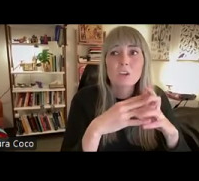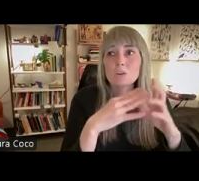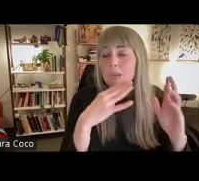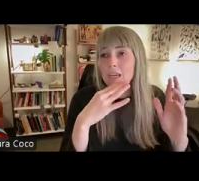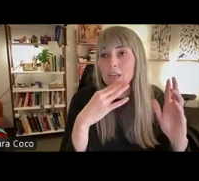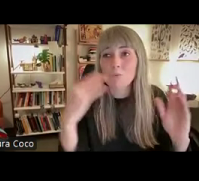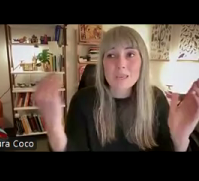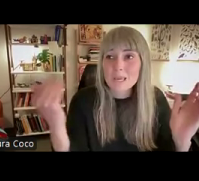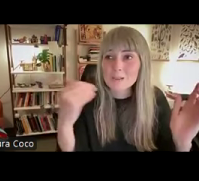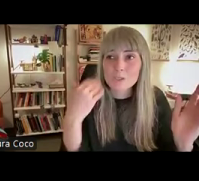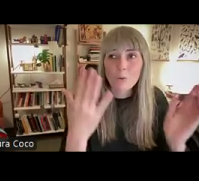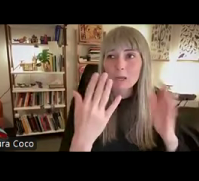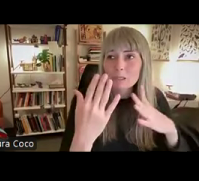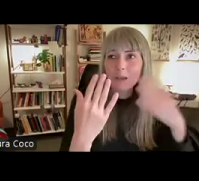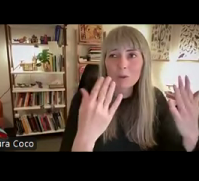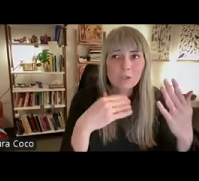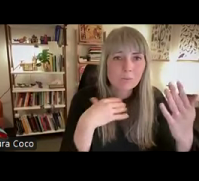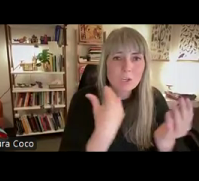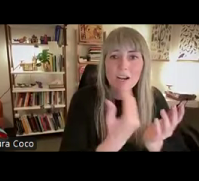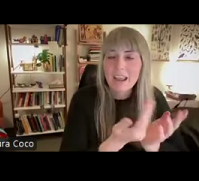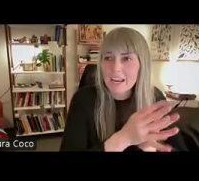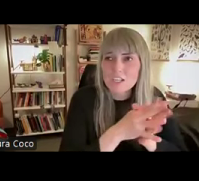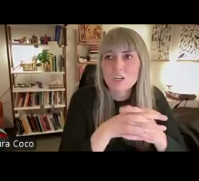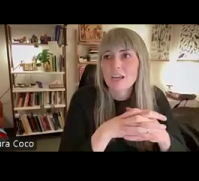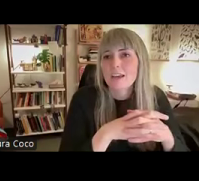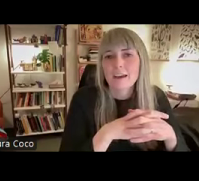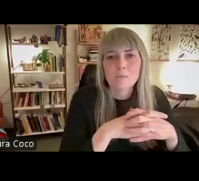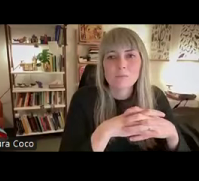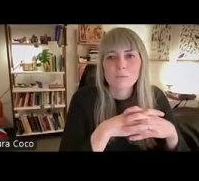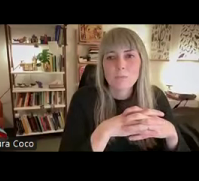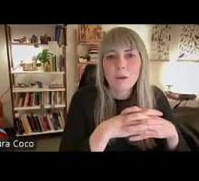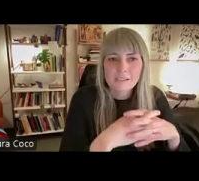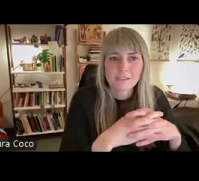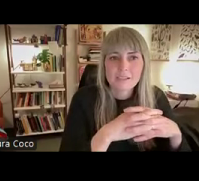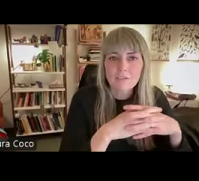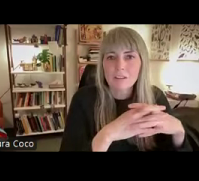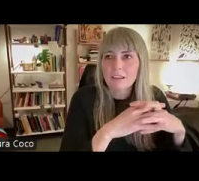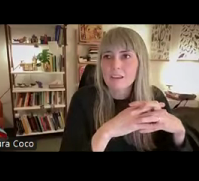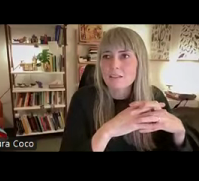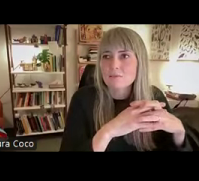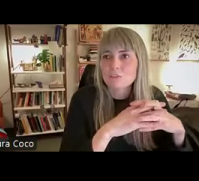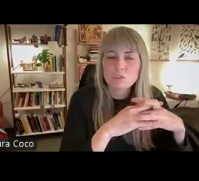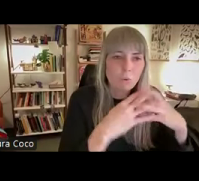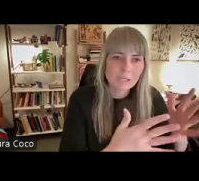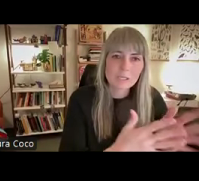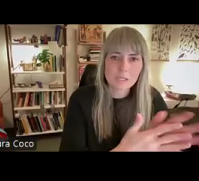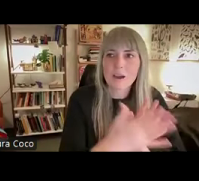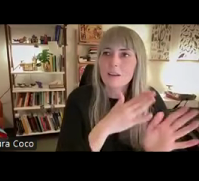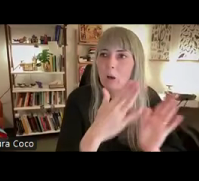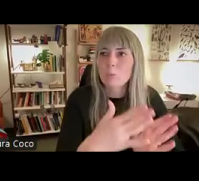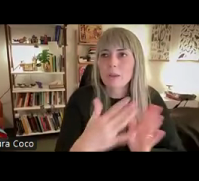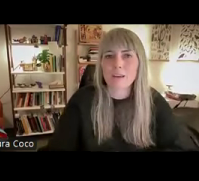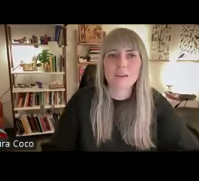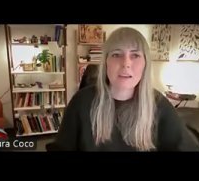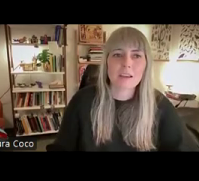entre el ruido y exposición a químicos, puede ser tres cosas: ruido, químicos o exposición a químicos y edad,